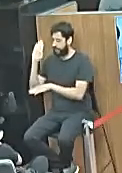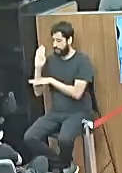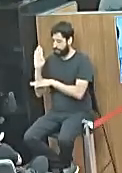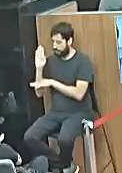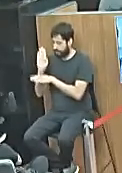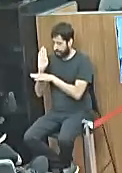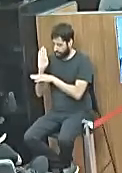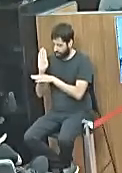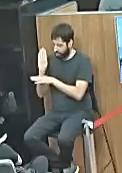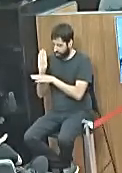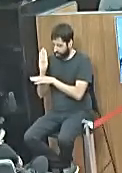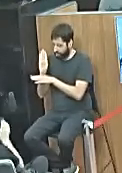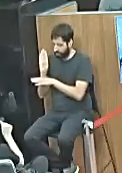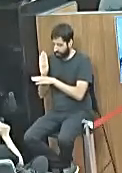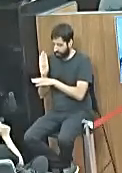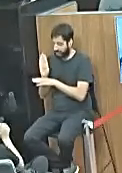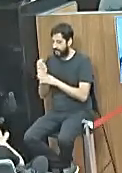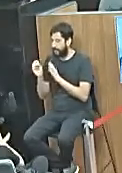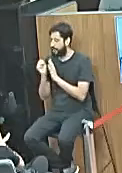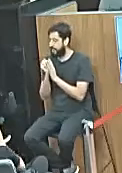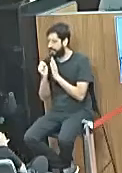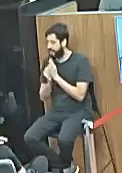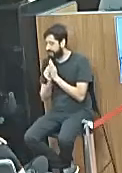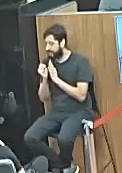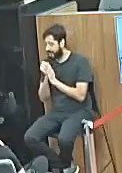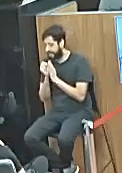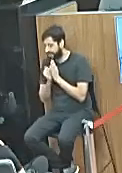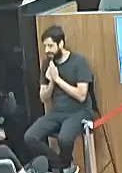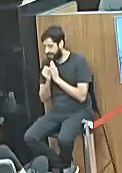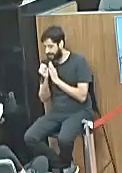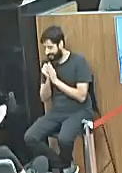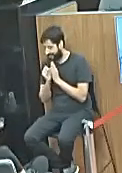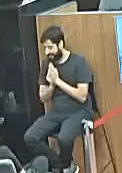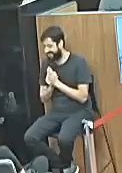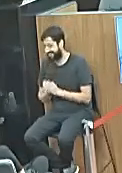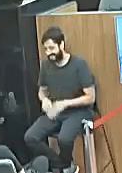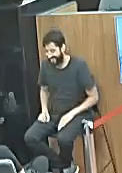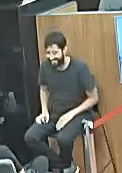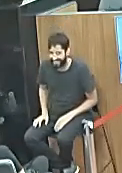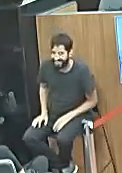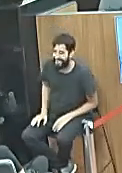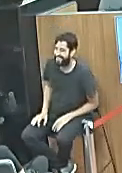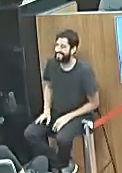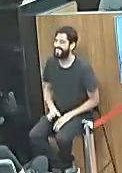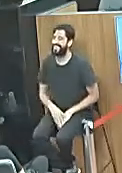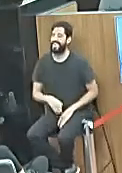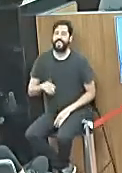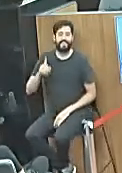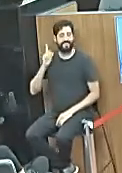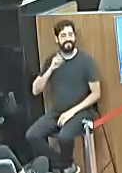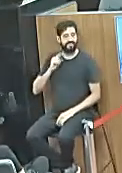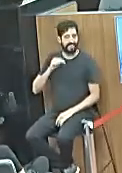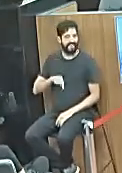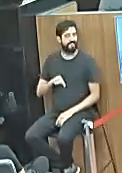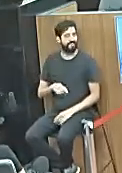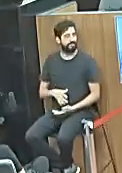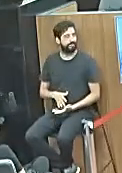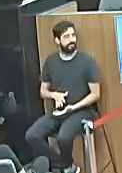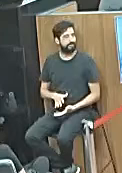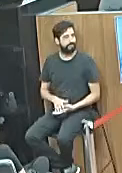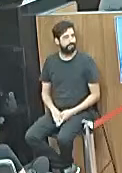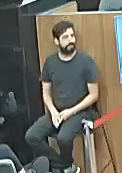escrivão gestão aps e assumirei o cargo de escrivão da polícia civil em minas gerais sendo que este carro é o mais